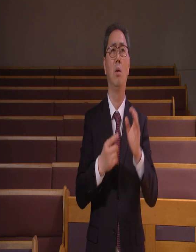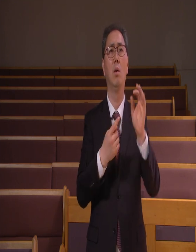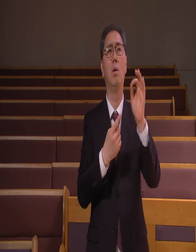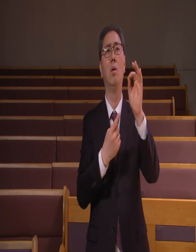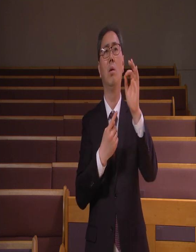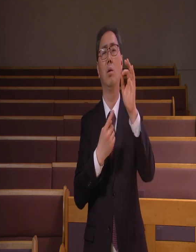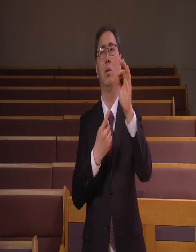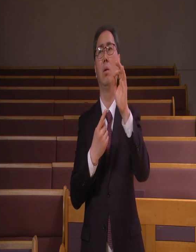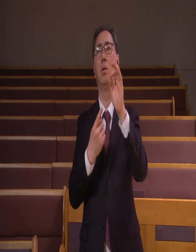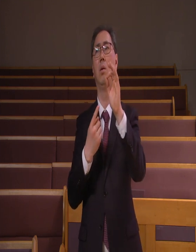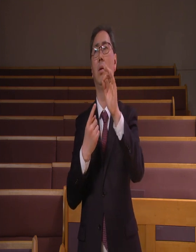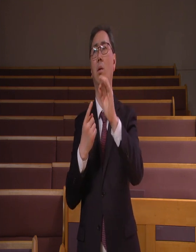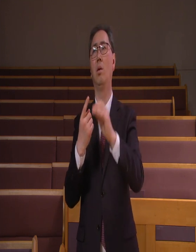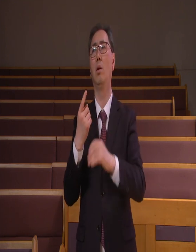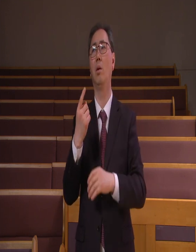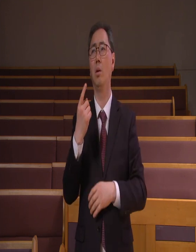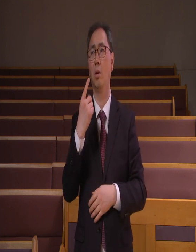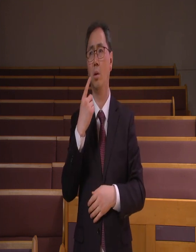때